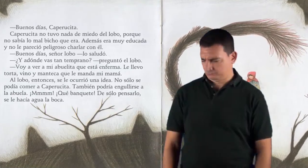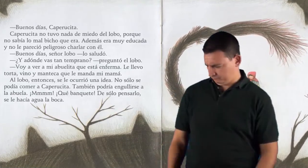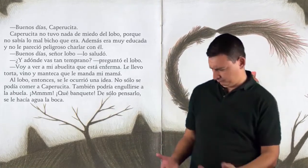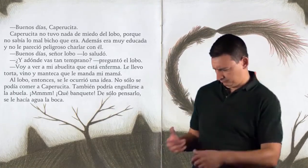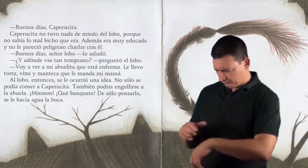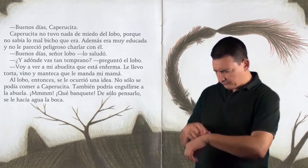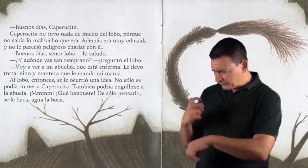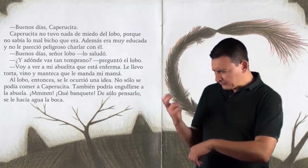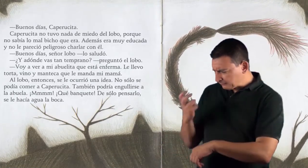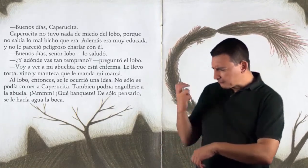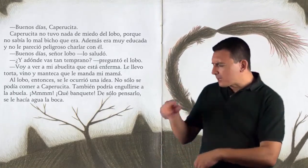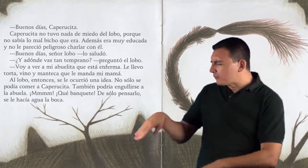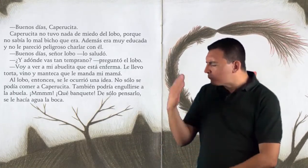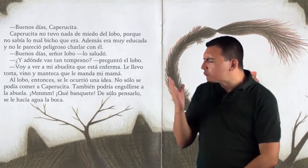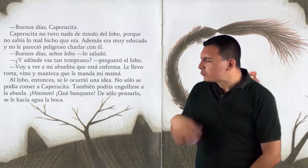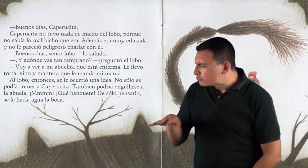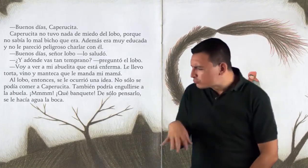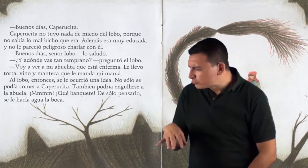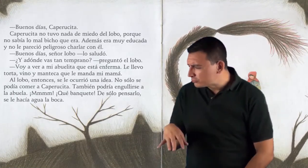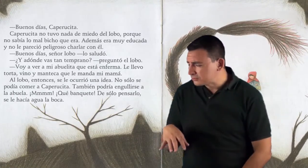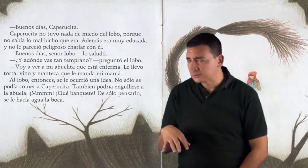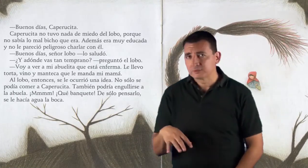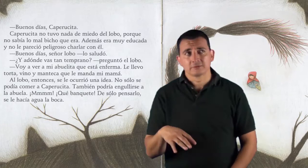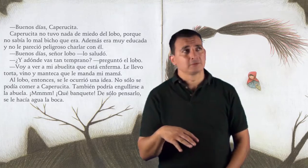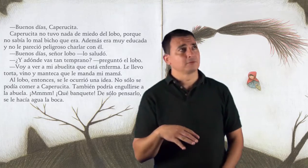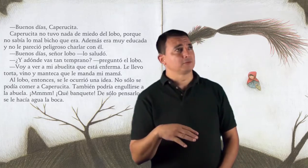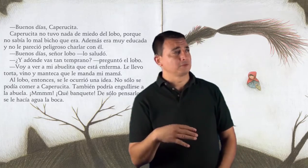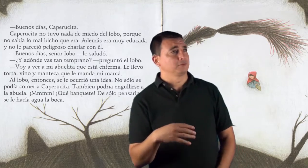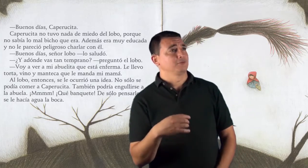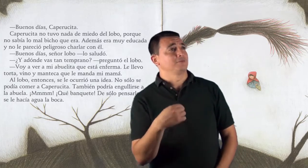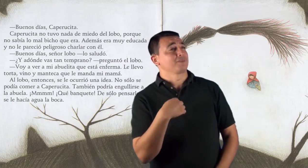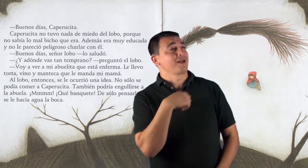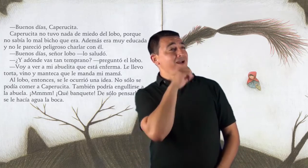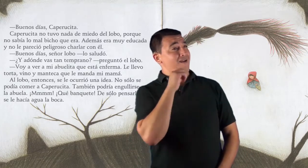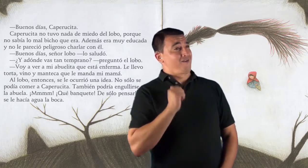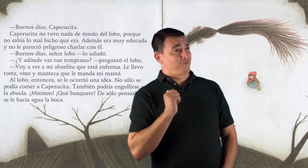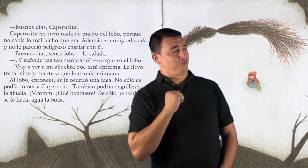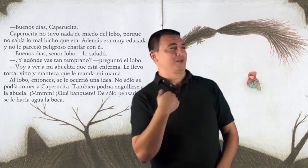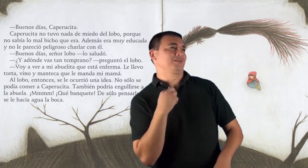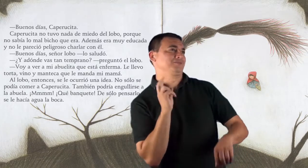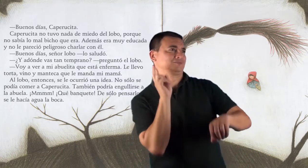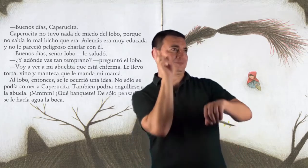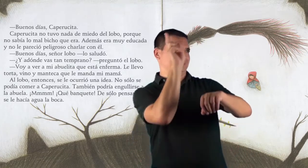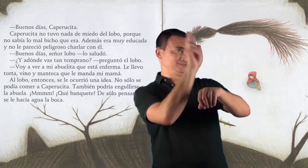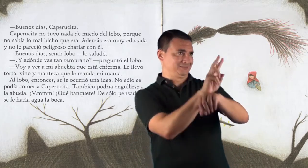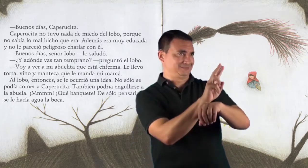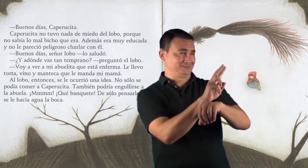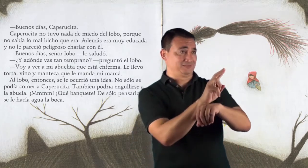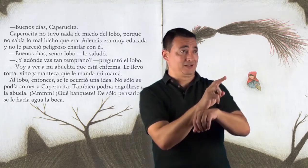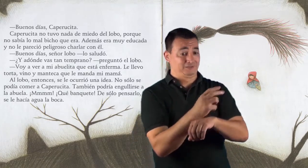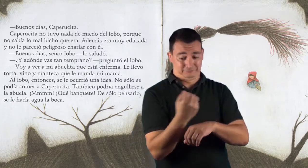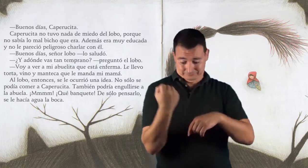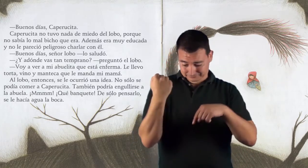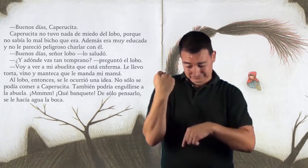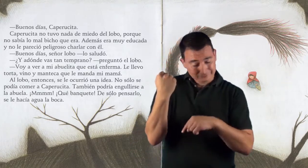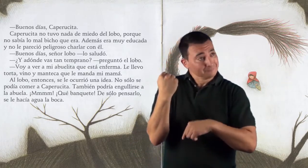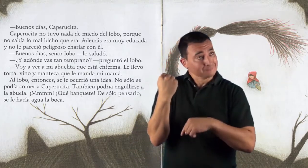¿Y a dónde vas tan temprano? Preguntó el lobo. Voy a ver a mi abuelita que está enferma. Le